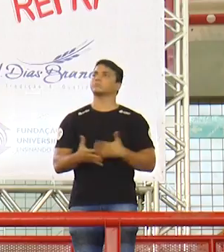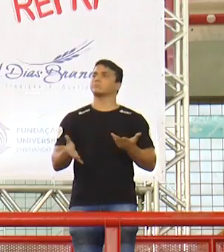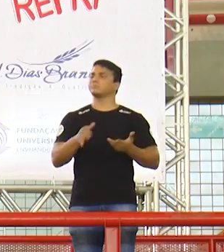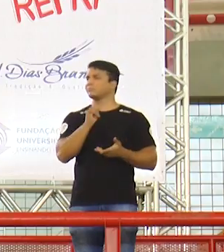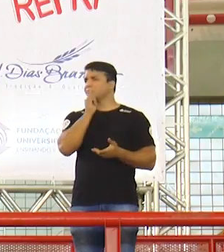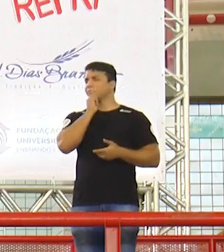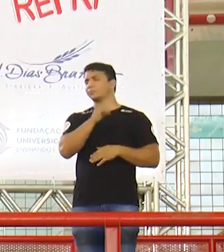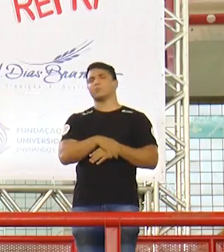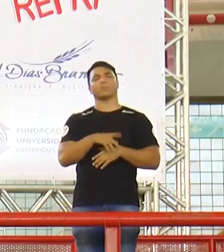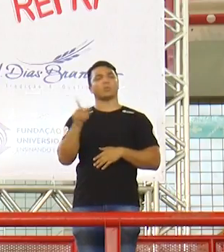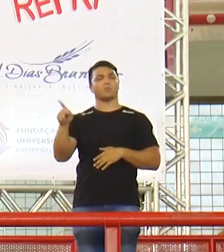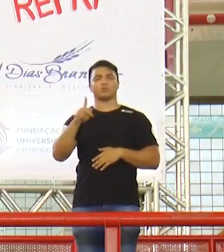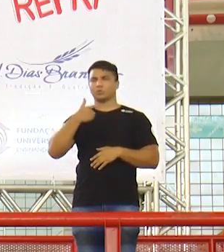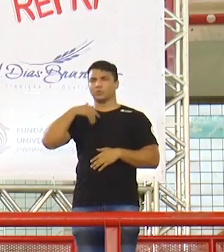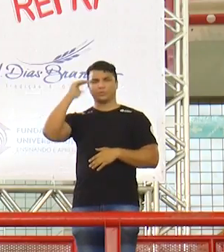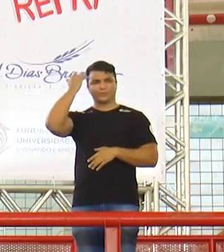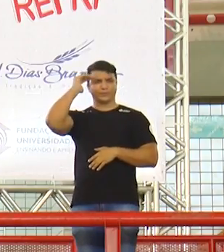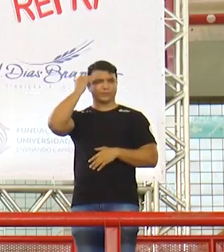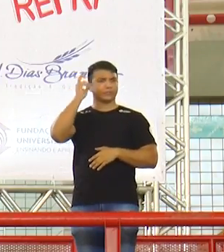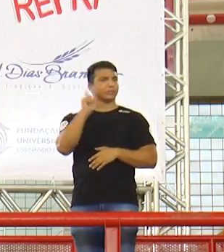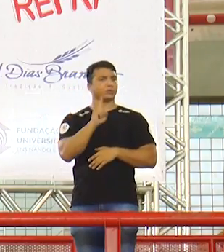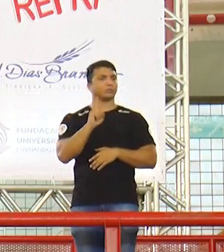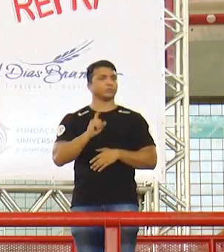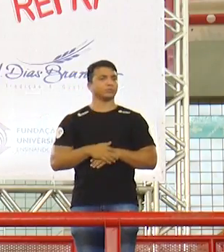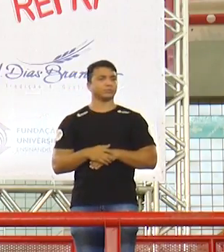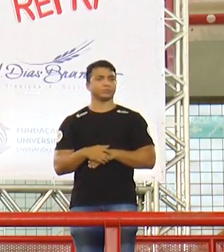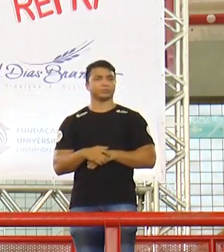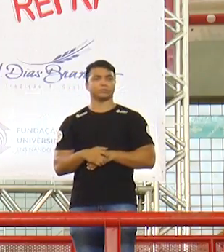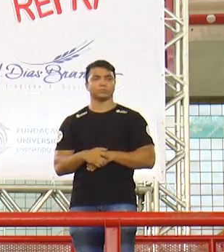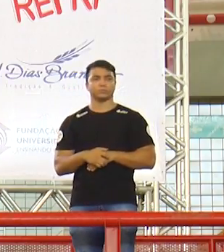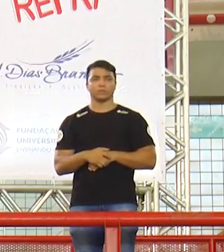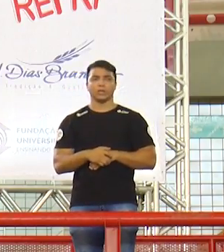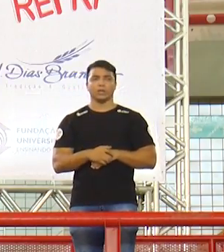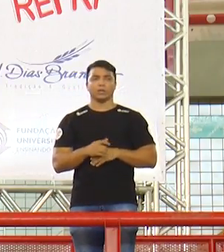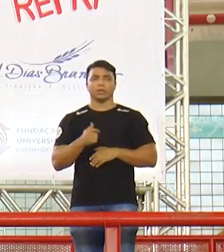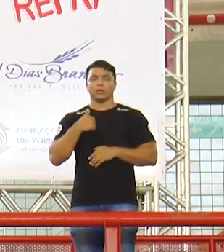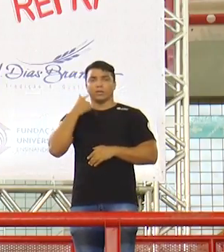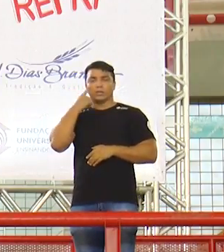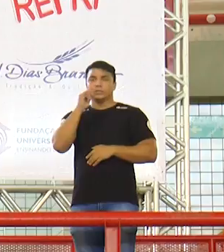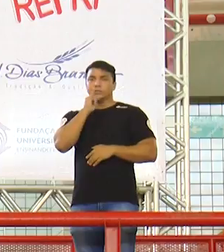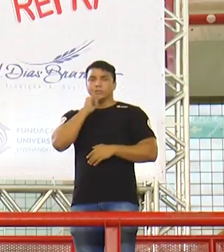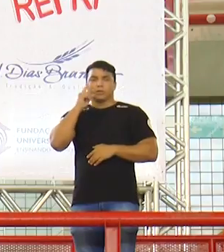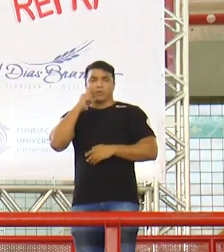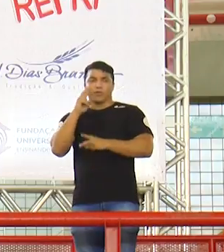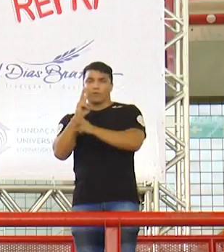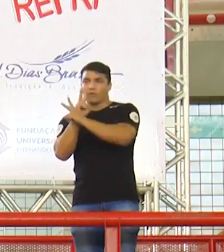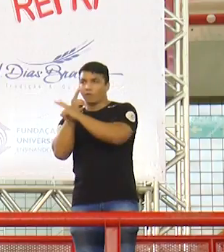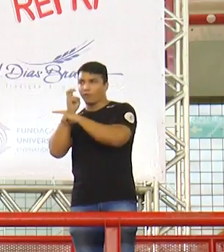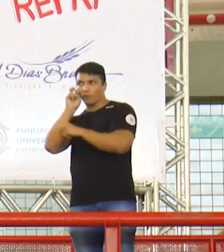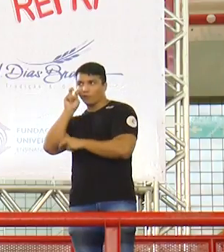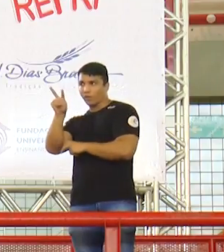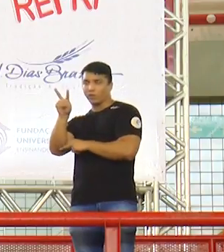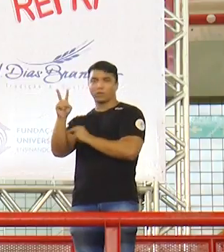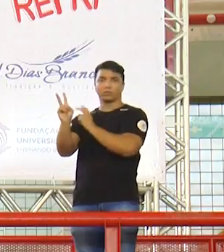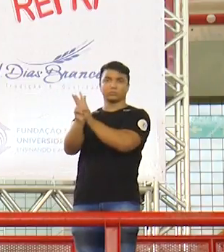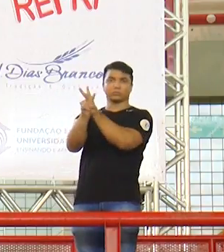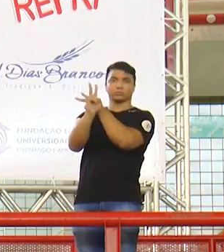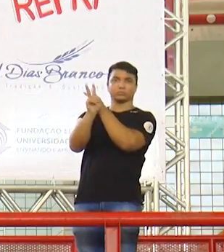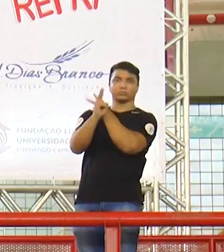Professor, eu não entendi uma coisa. Tudo bem, esse vejo vir vindo no